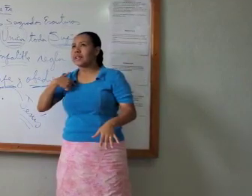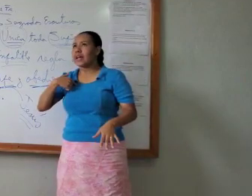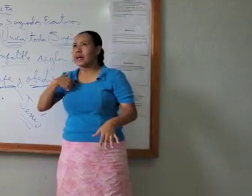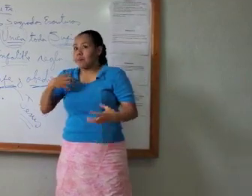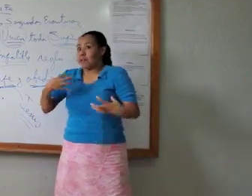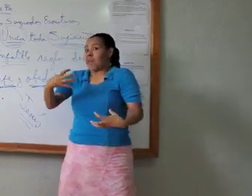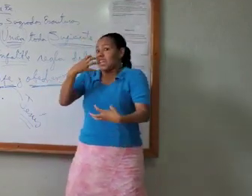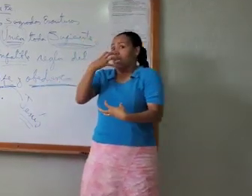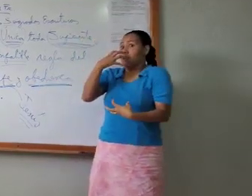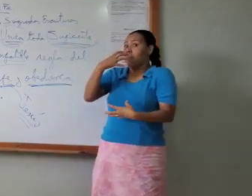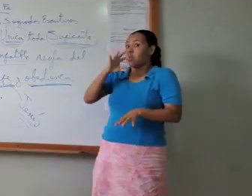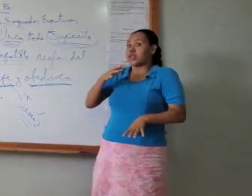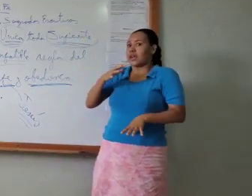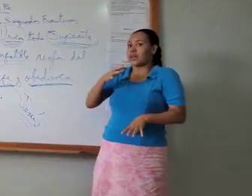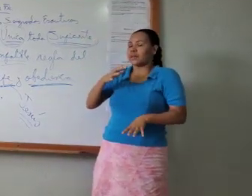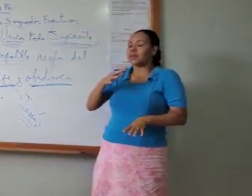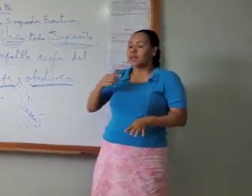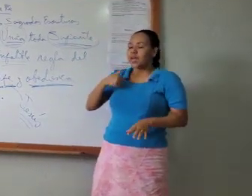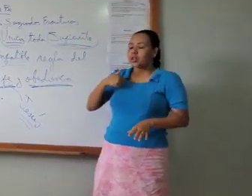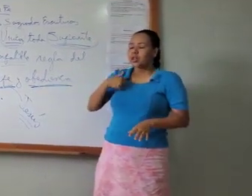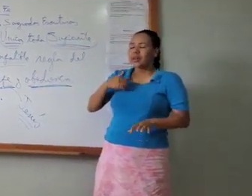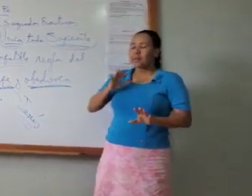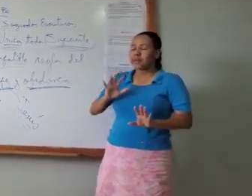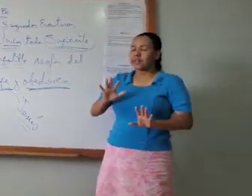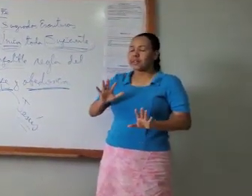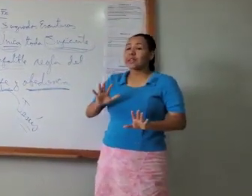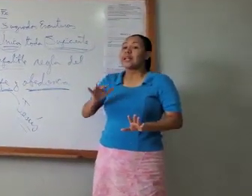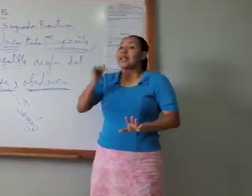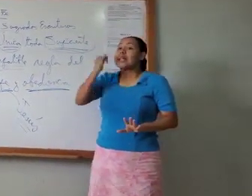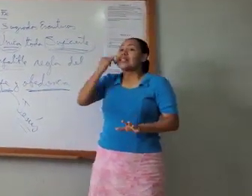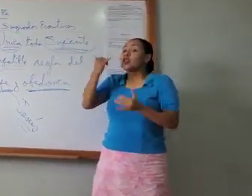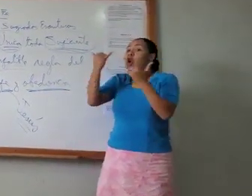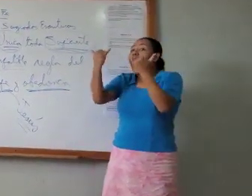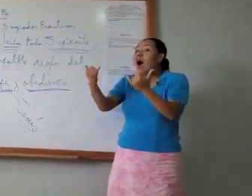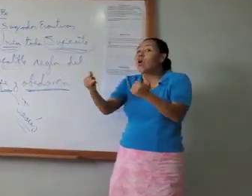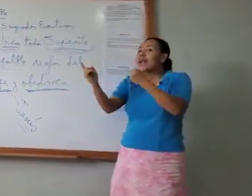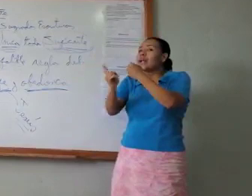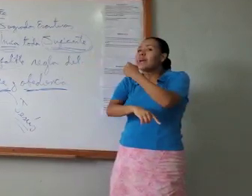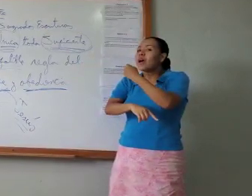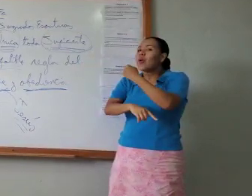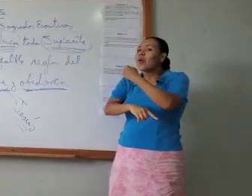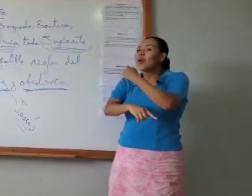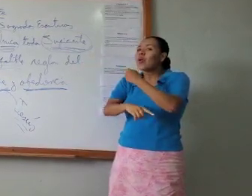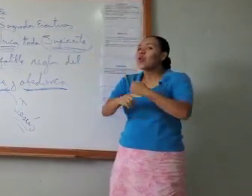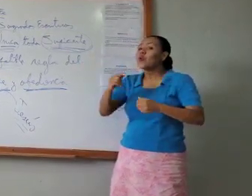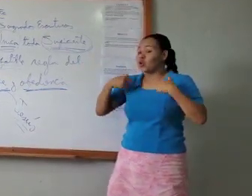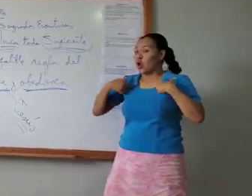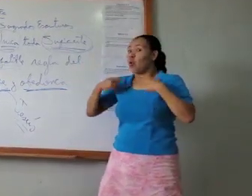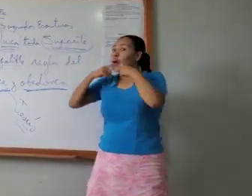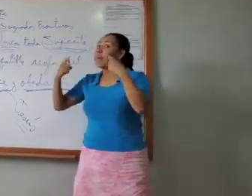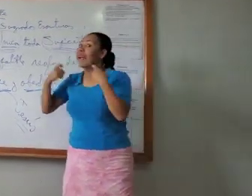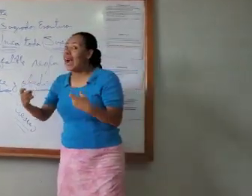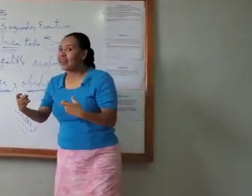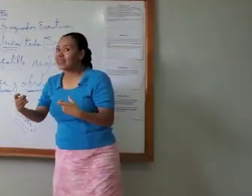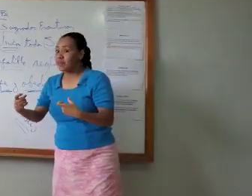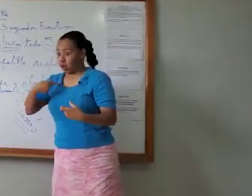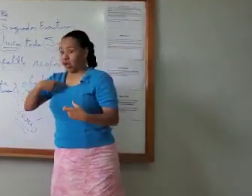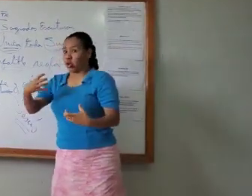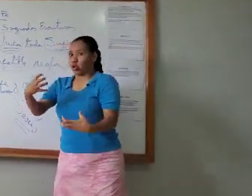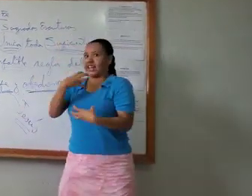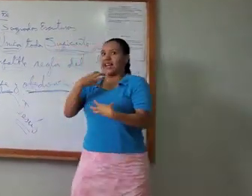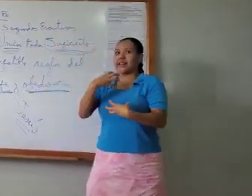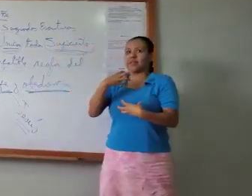realmente, me molesté. Yo dije, ¡Espera! Si yo ahora le pego, yo voy a pecar,